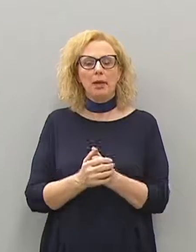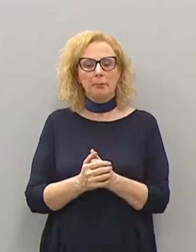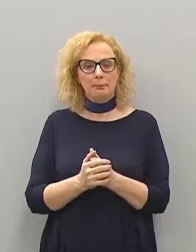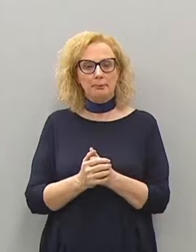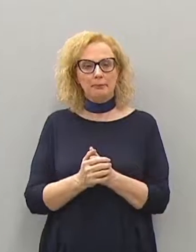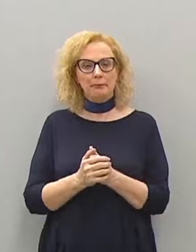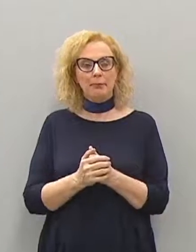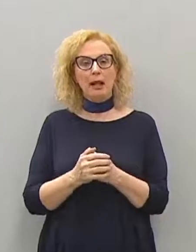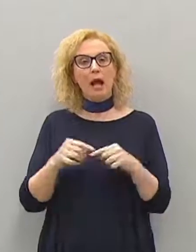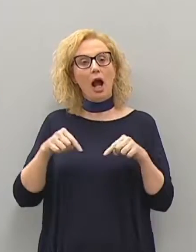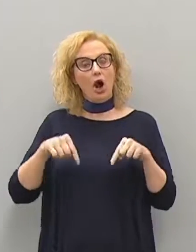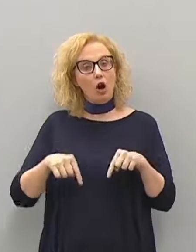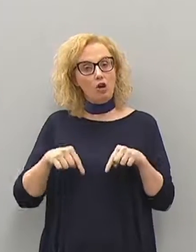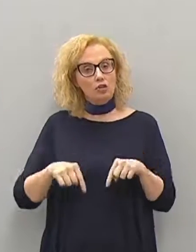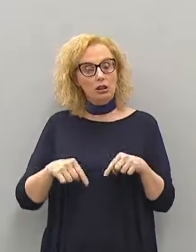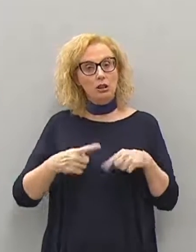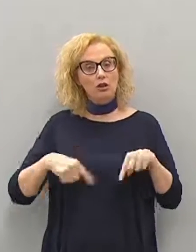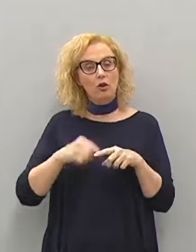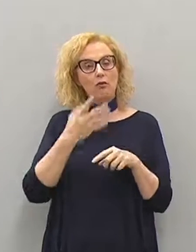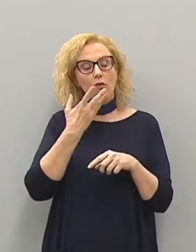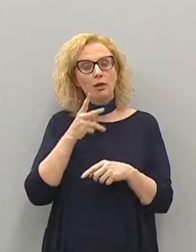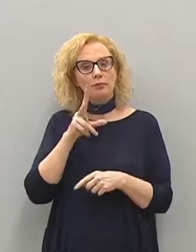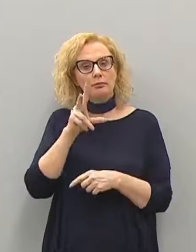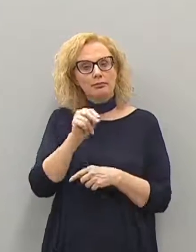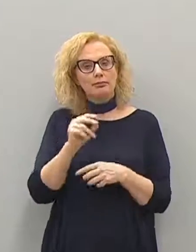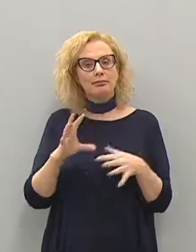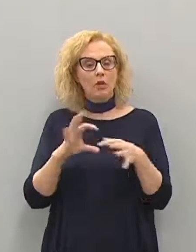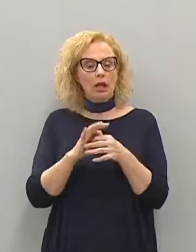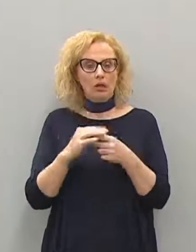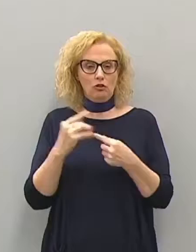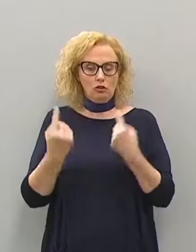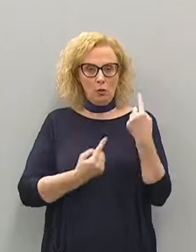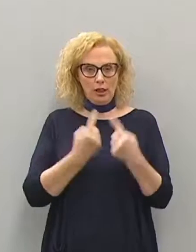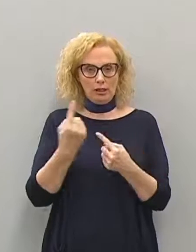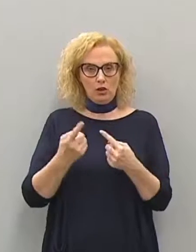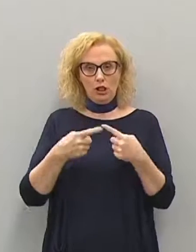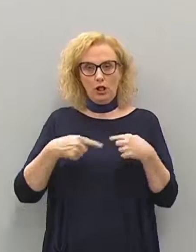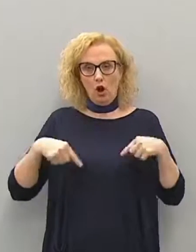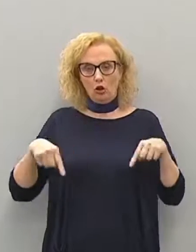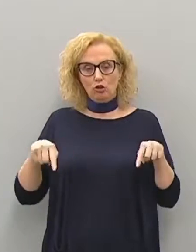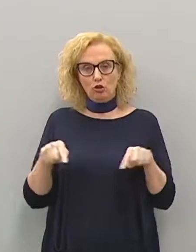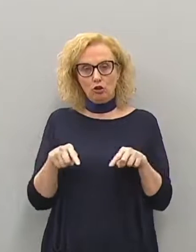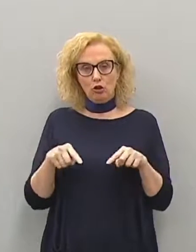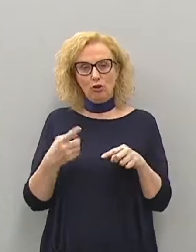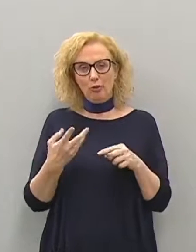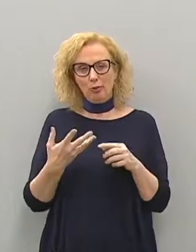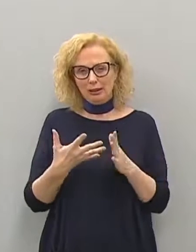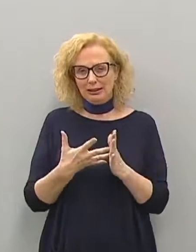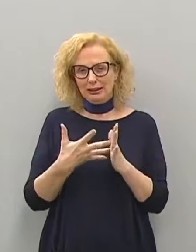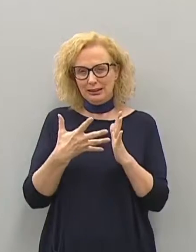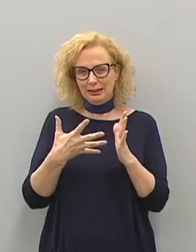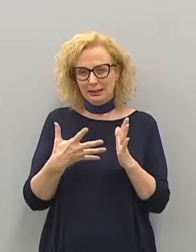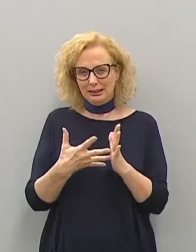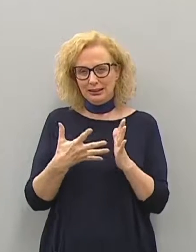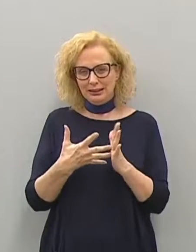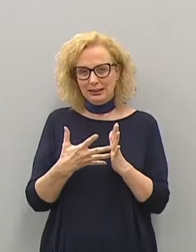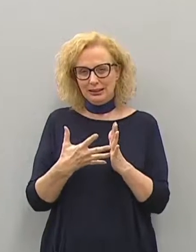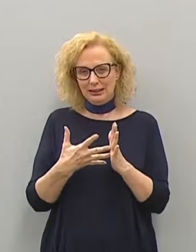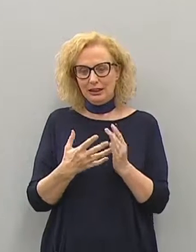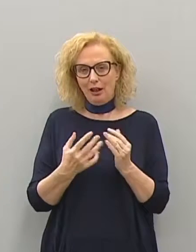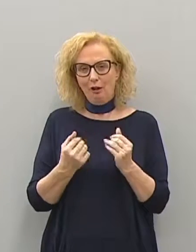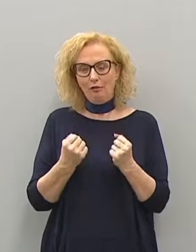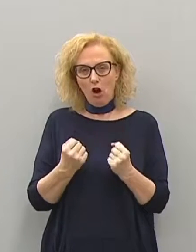però dobbiamo commentare una situazione nostra che è alquanto critica e molto e molto